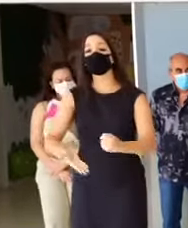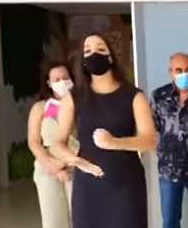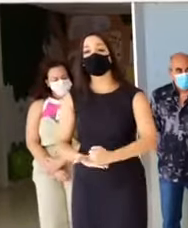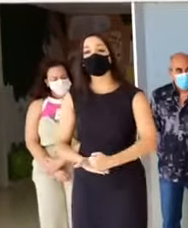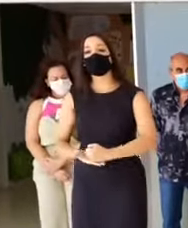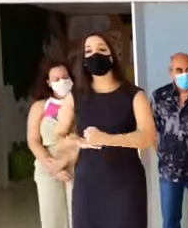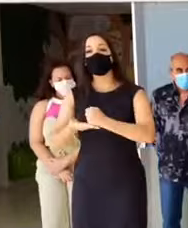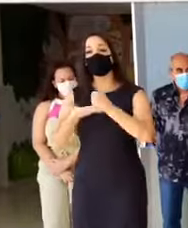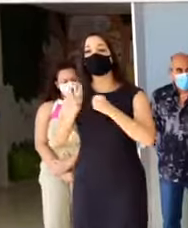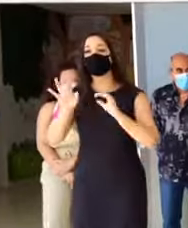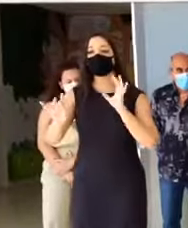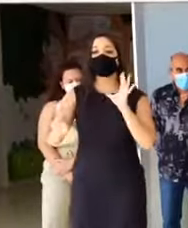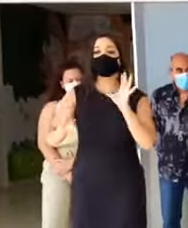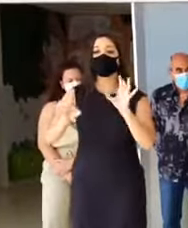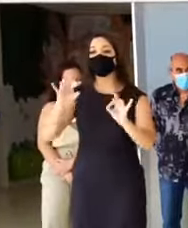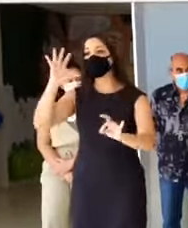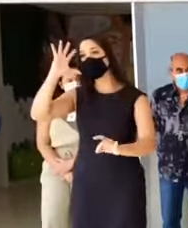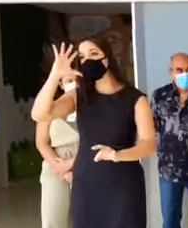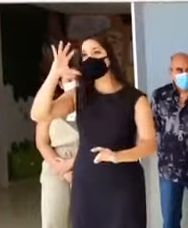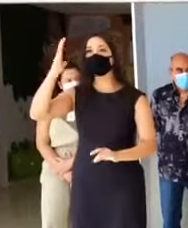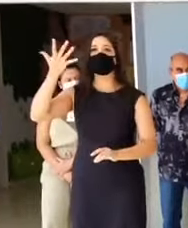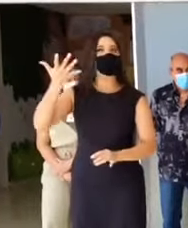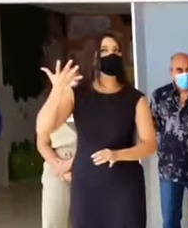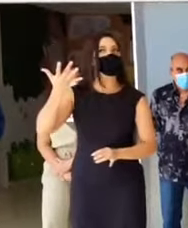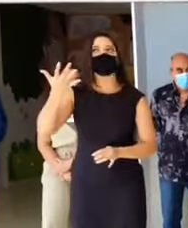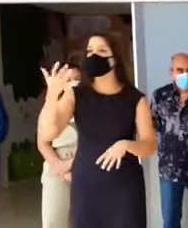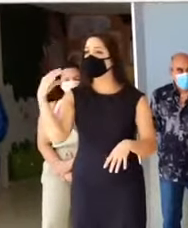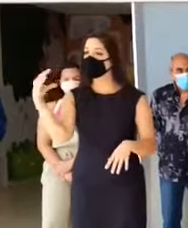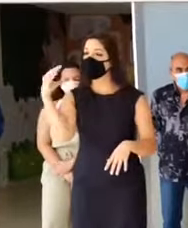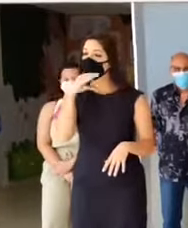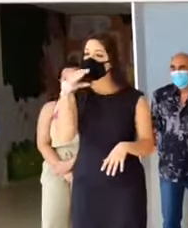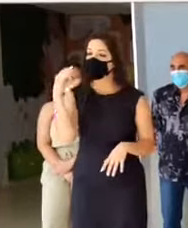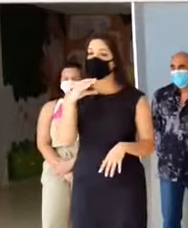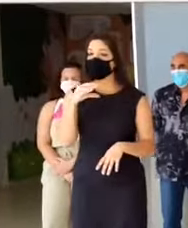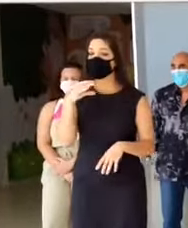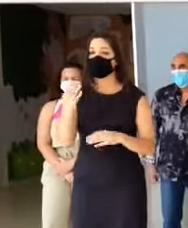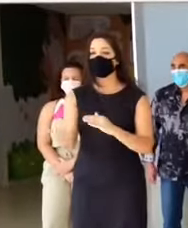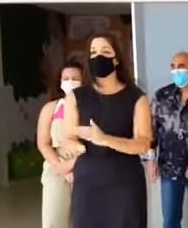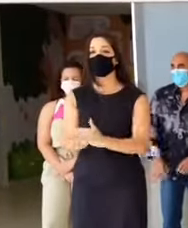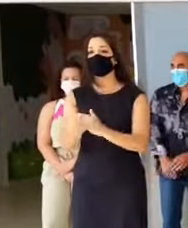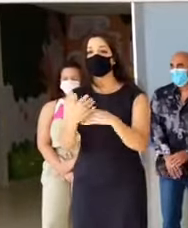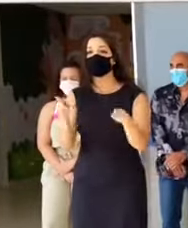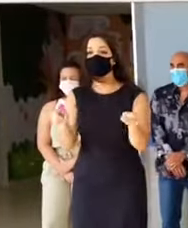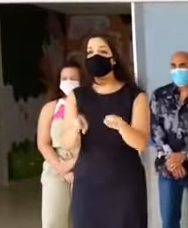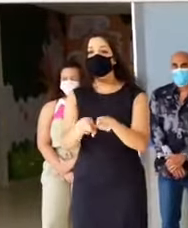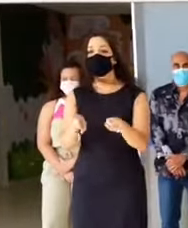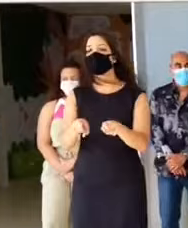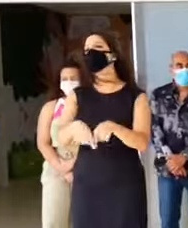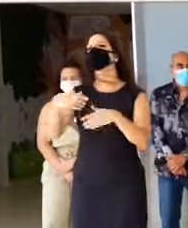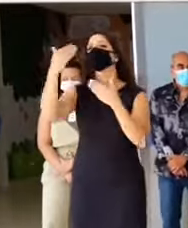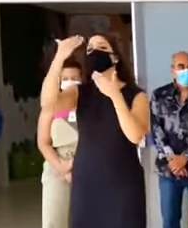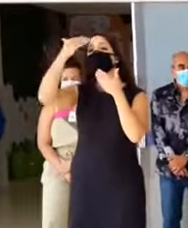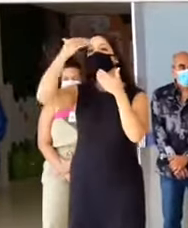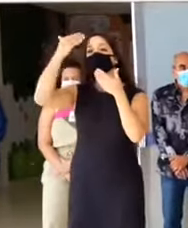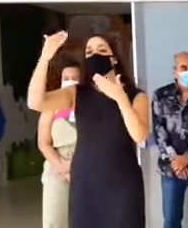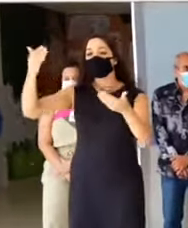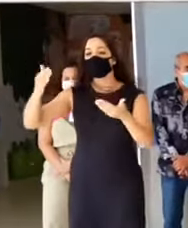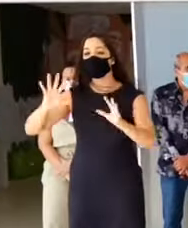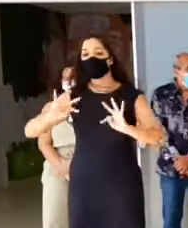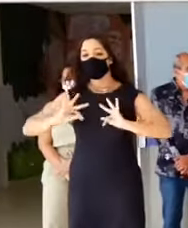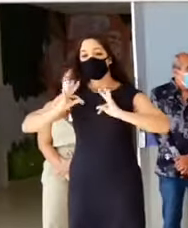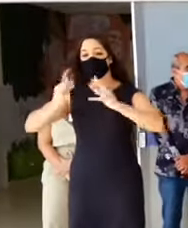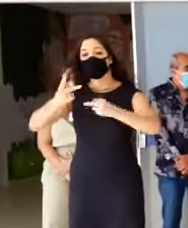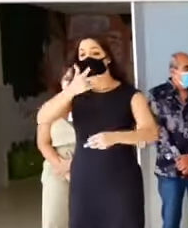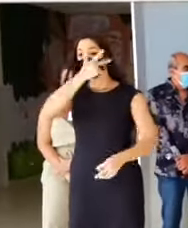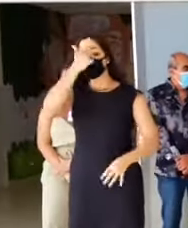nas decisões não previstas de maneira rápida. Agradeço a todos que se